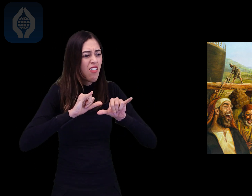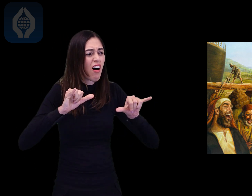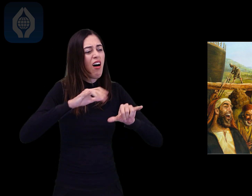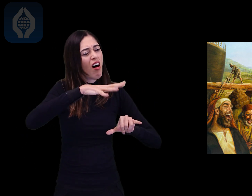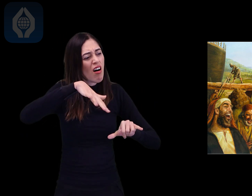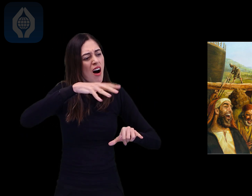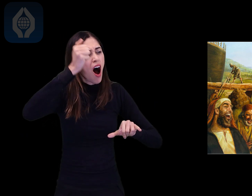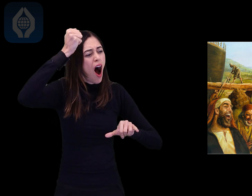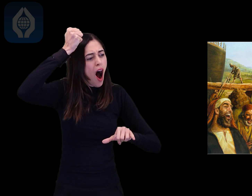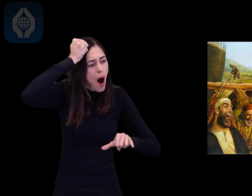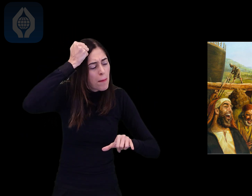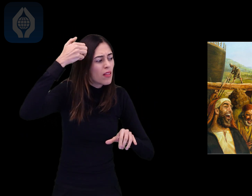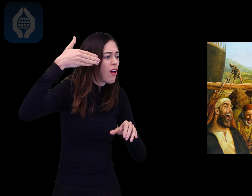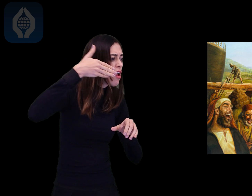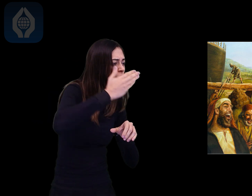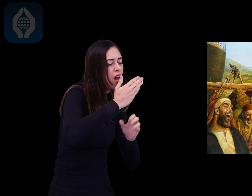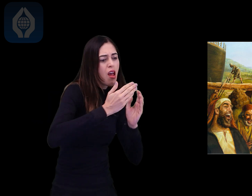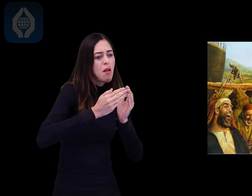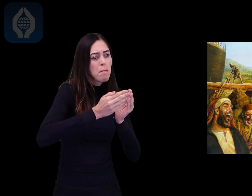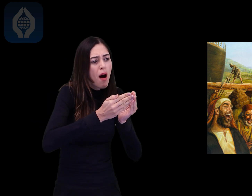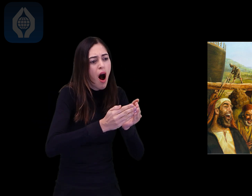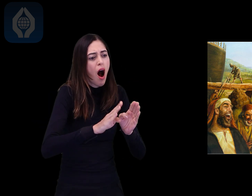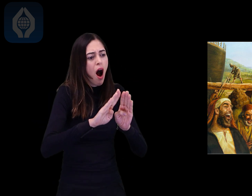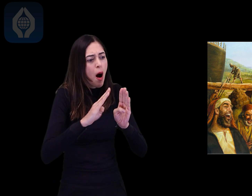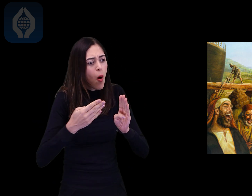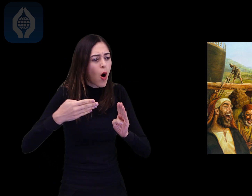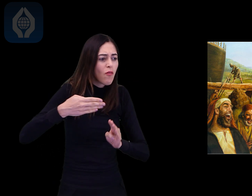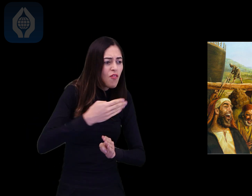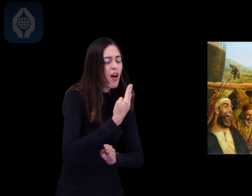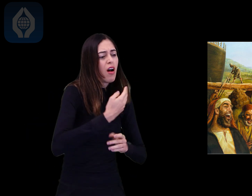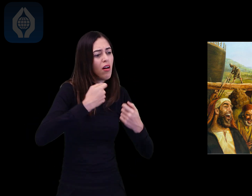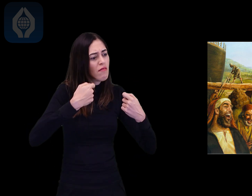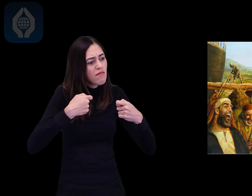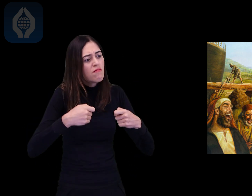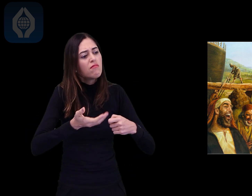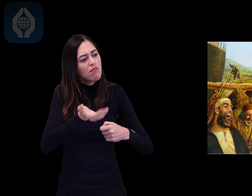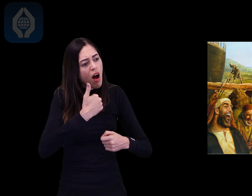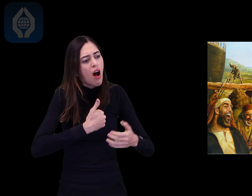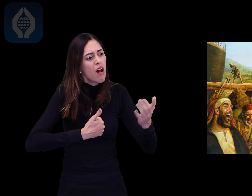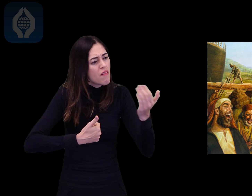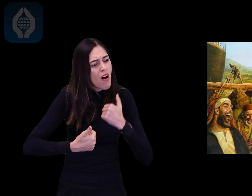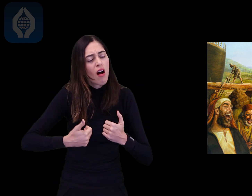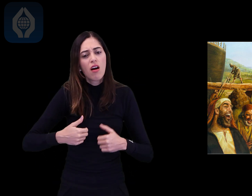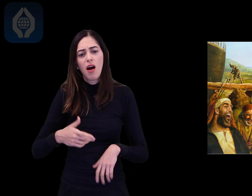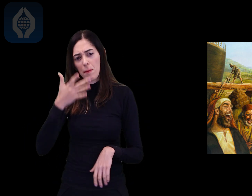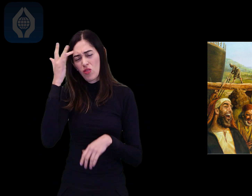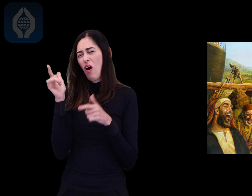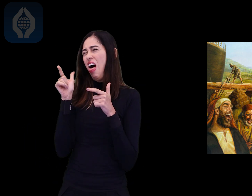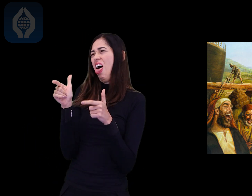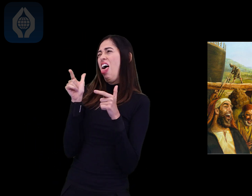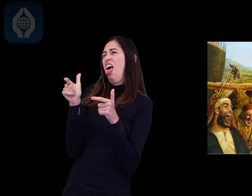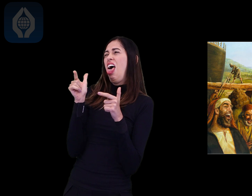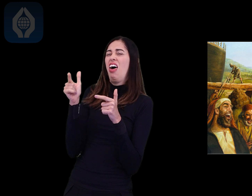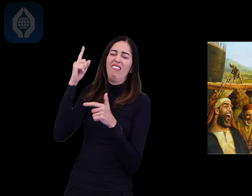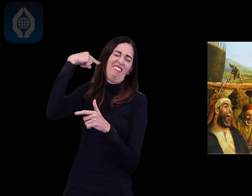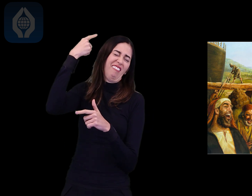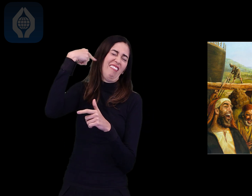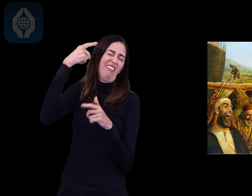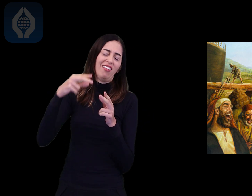suas mentes, lembrando-lhes das advertências de Deus. Recusavam concordar com Deus, que estavam errados e que